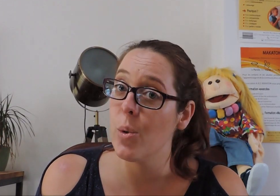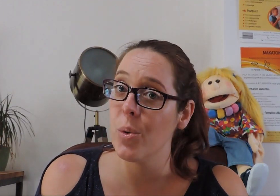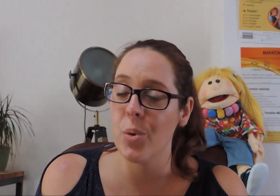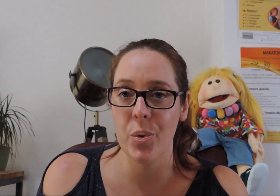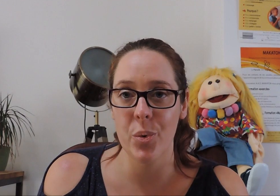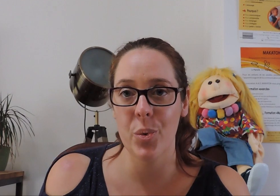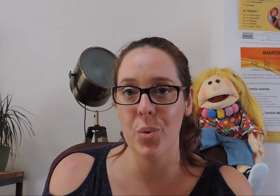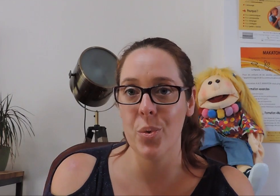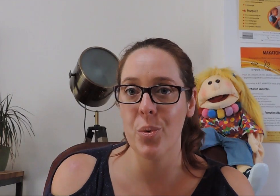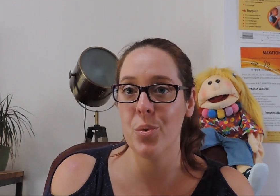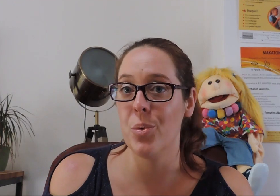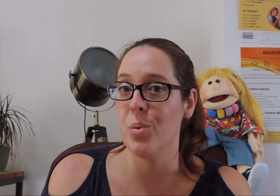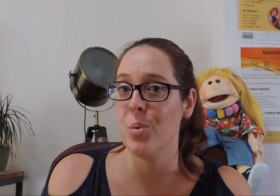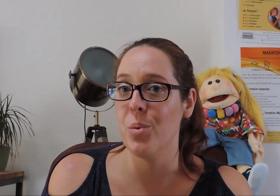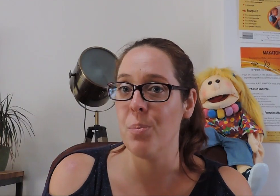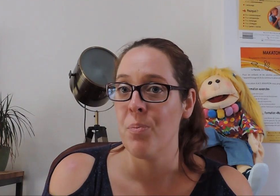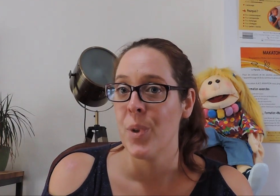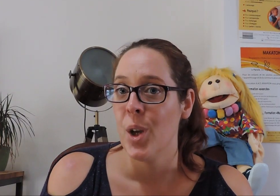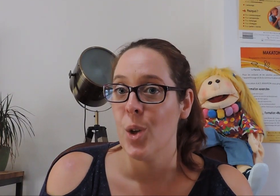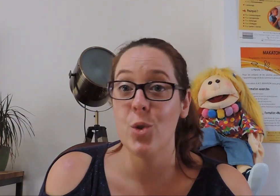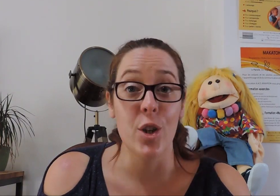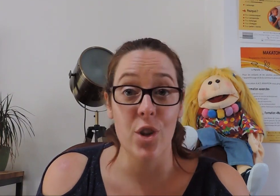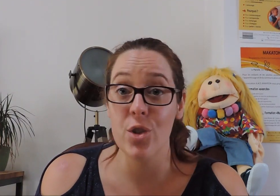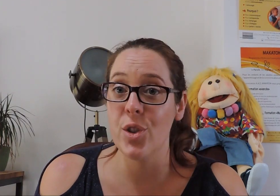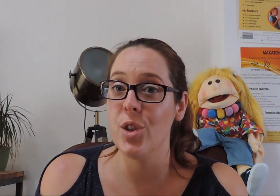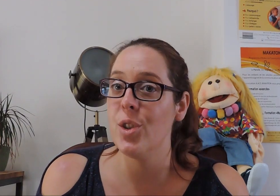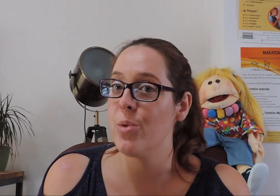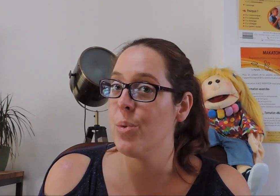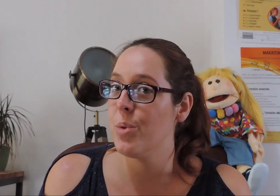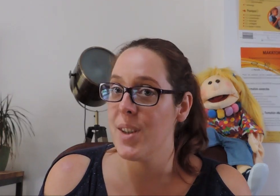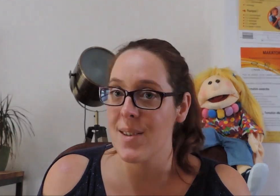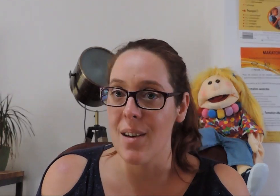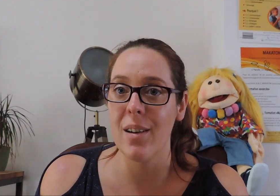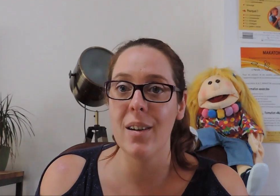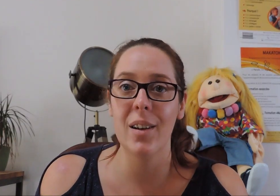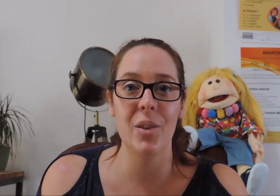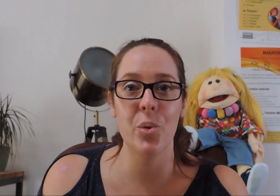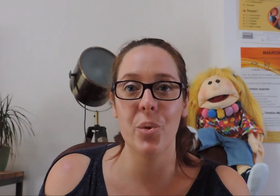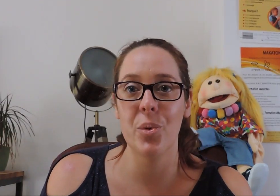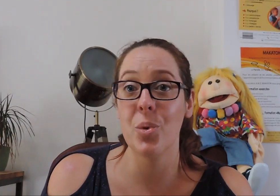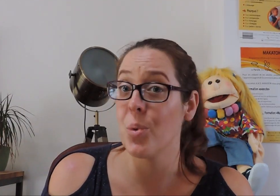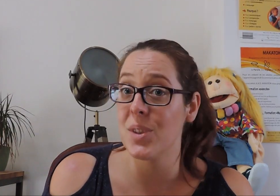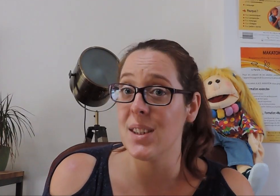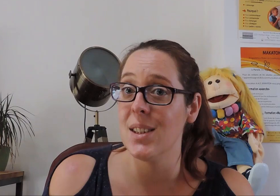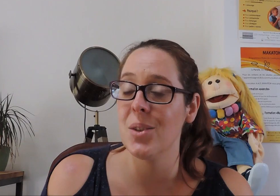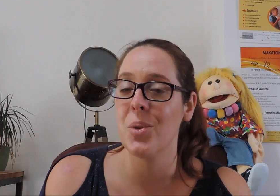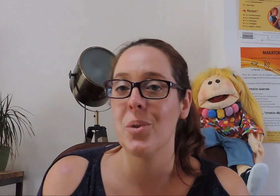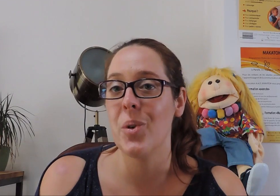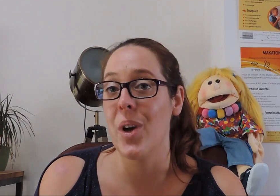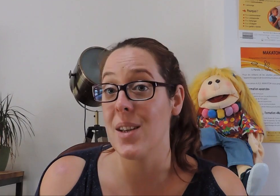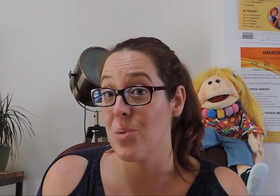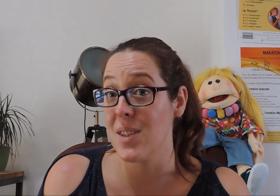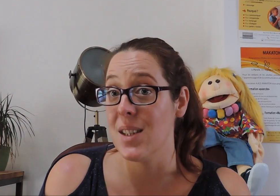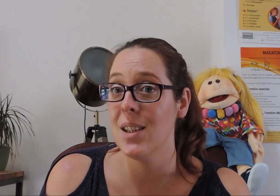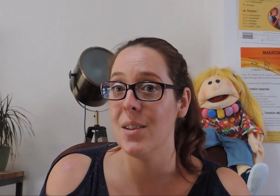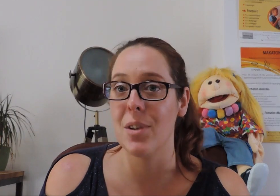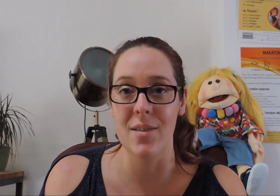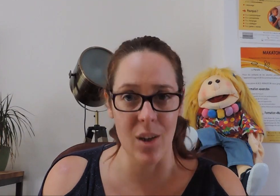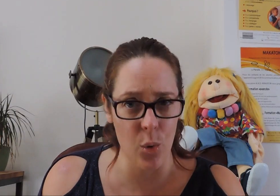'exercices de dessins de comptines euh associés voilà c'est